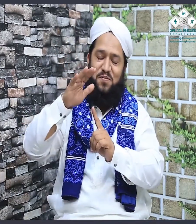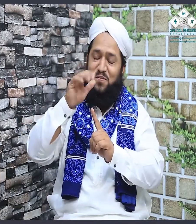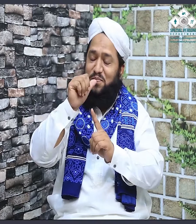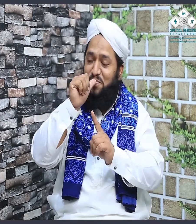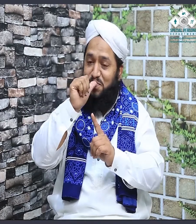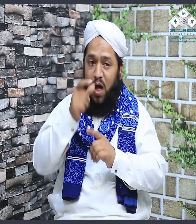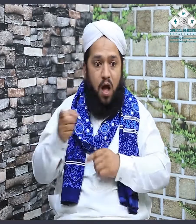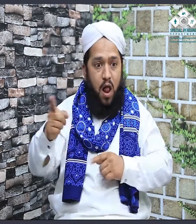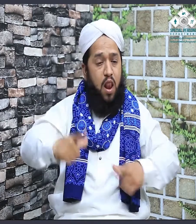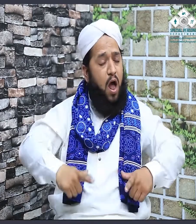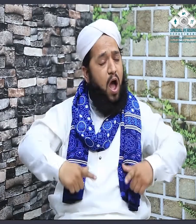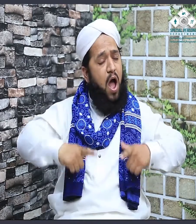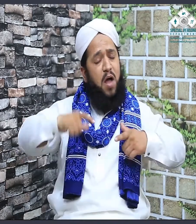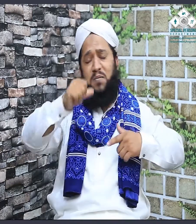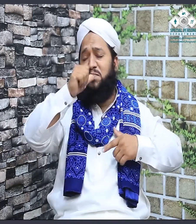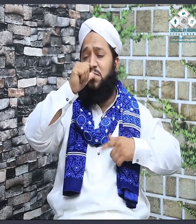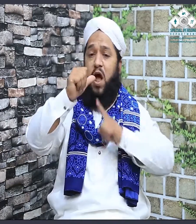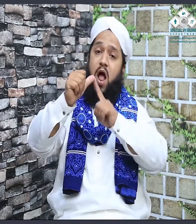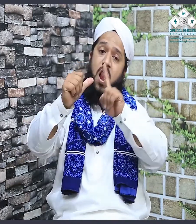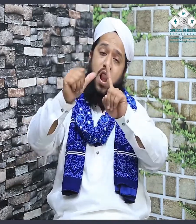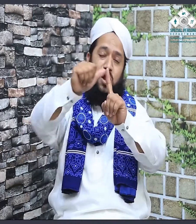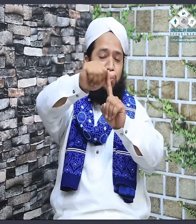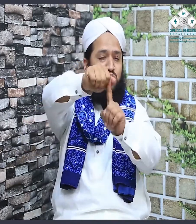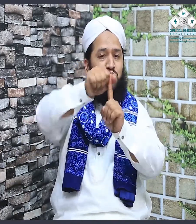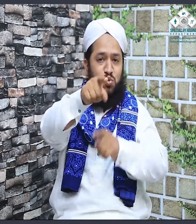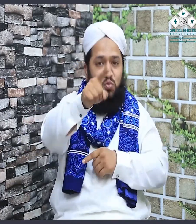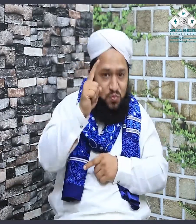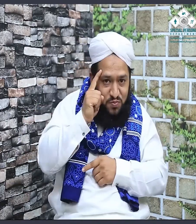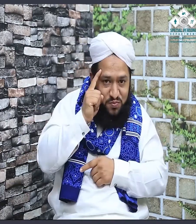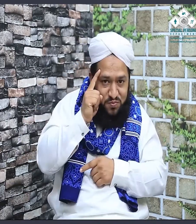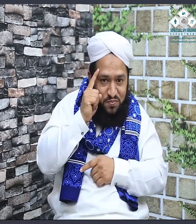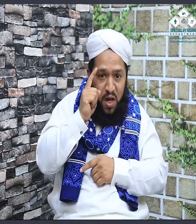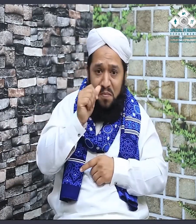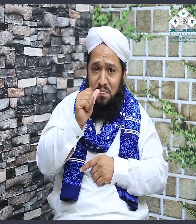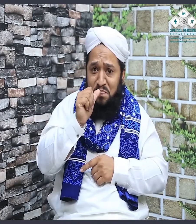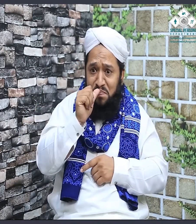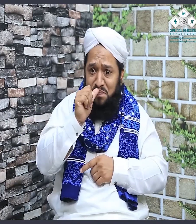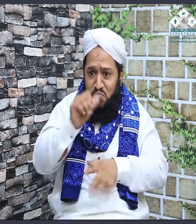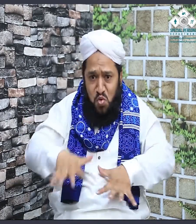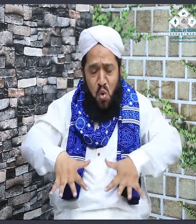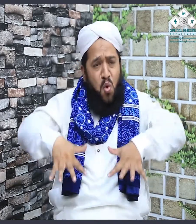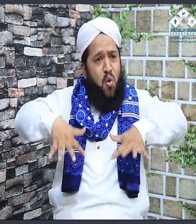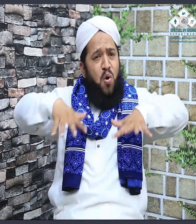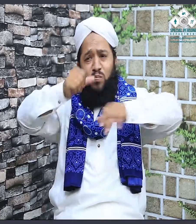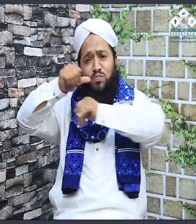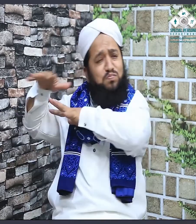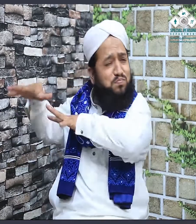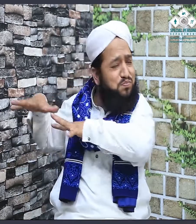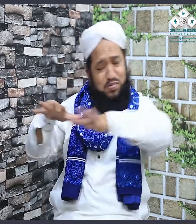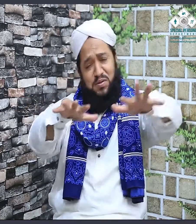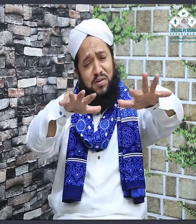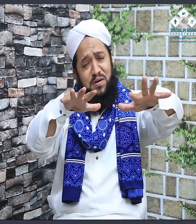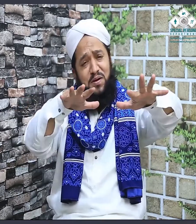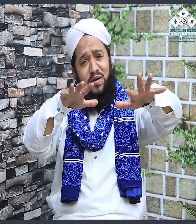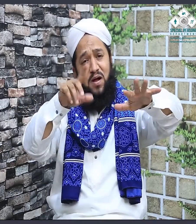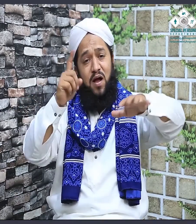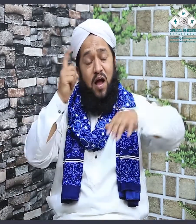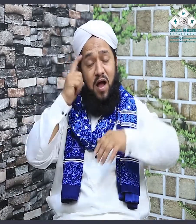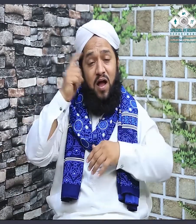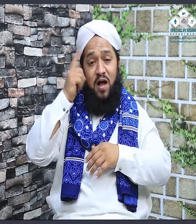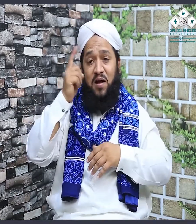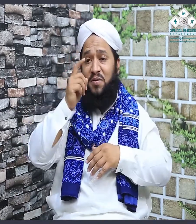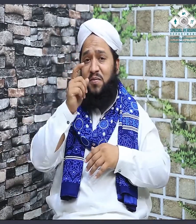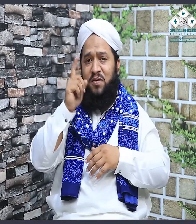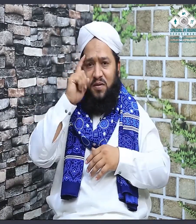بلکہ میری اور آپ کی لائف کے لیے کتنا امپورٹنٹ ہے واٹر. لیکن پانی جب بہت زیادہ آ جائے, رین کو دیکھ لینا,